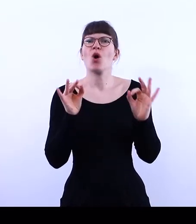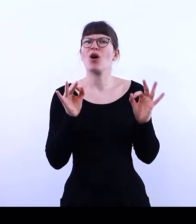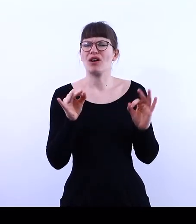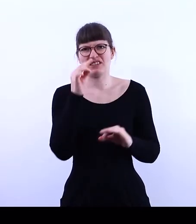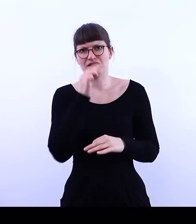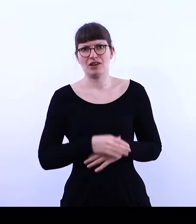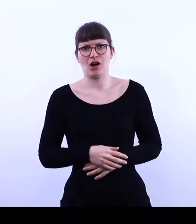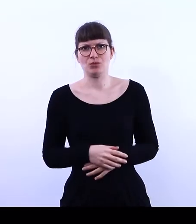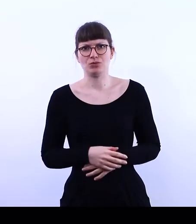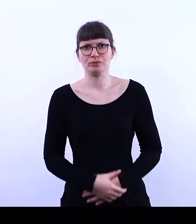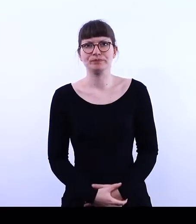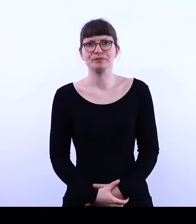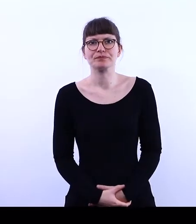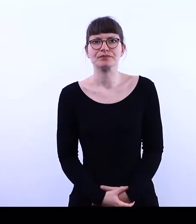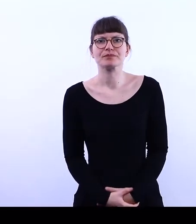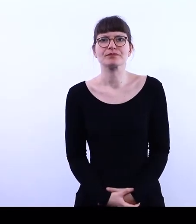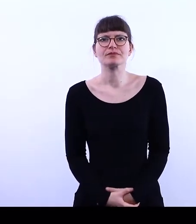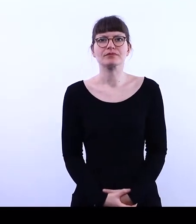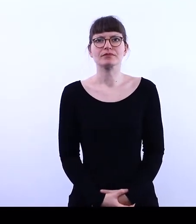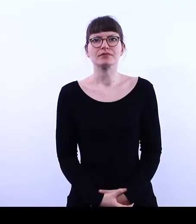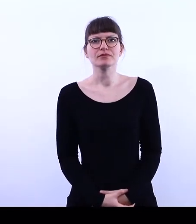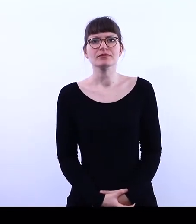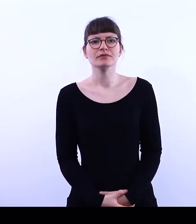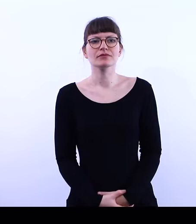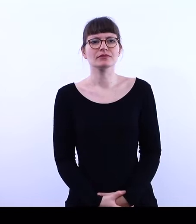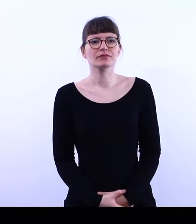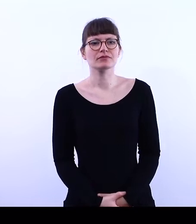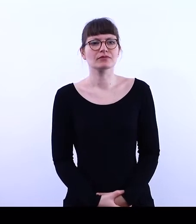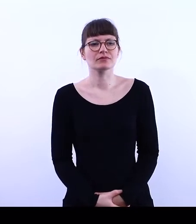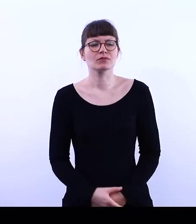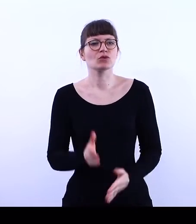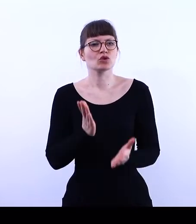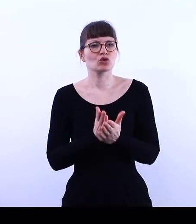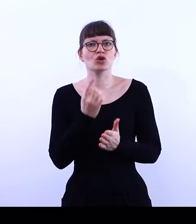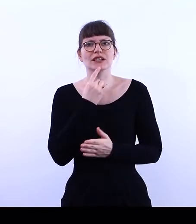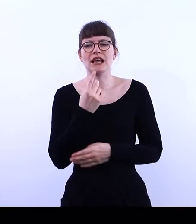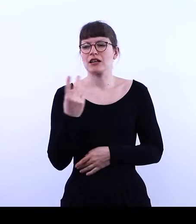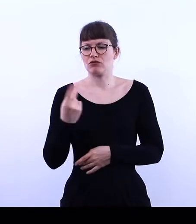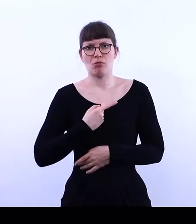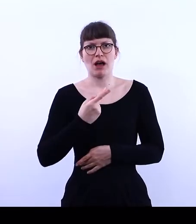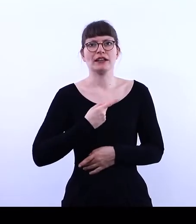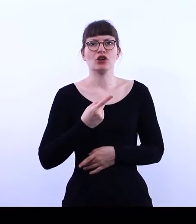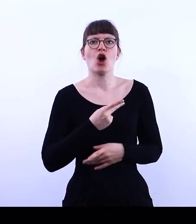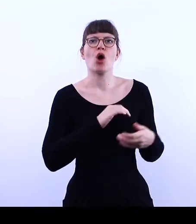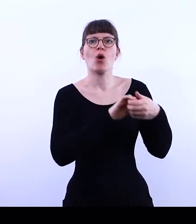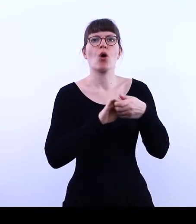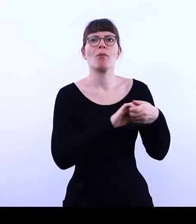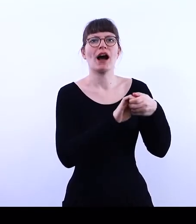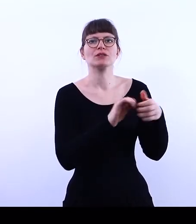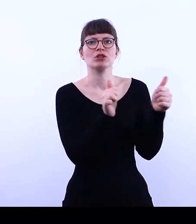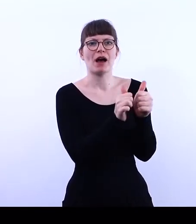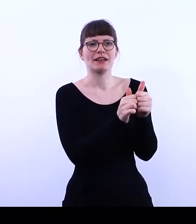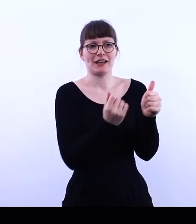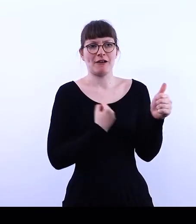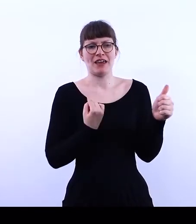aussehen kann. Genau, ich habe schon gesagt, also unsere beiden Kooperationspartner, wir als Mediale Pfade